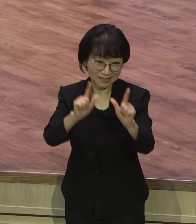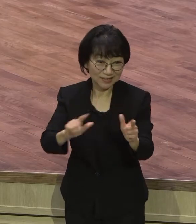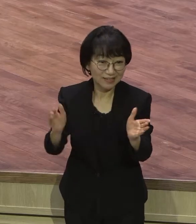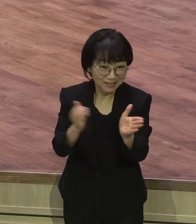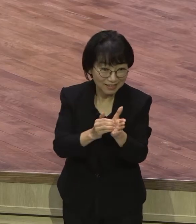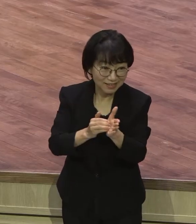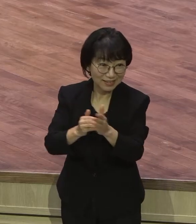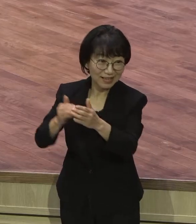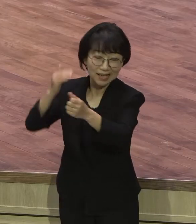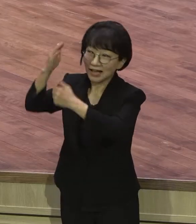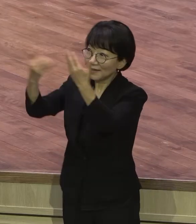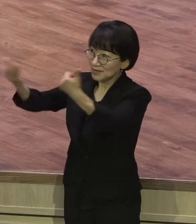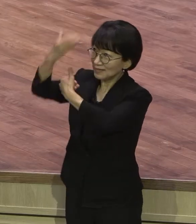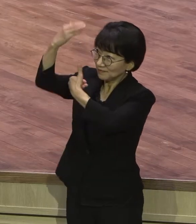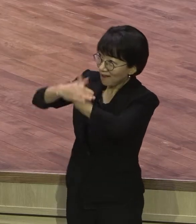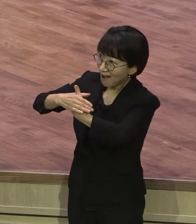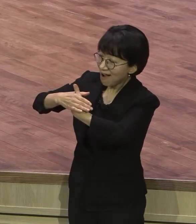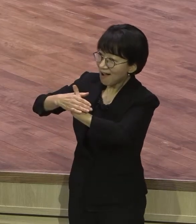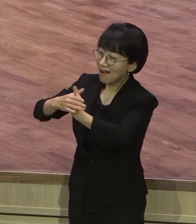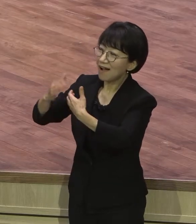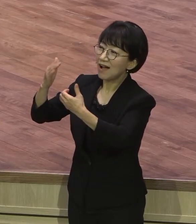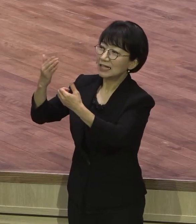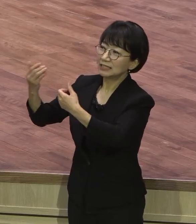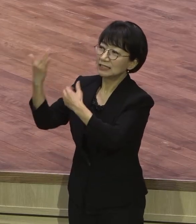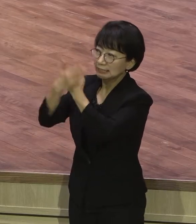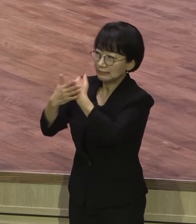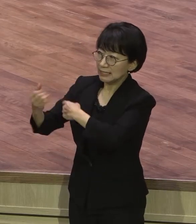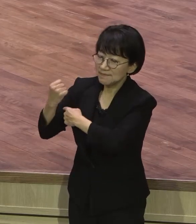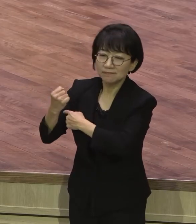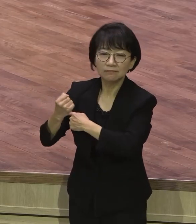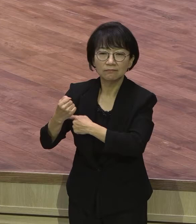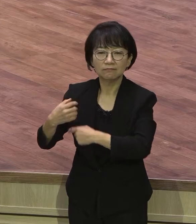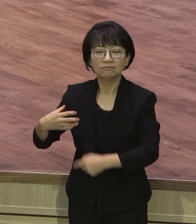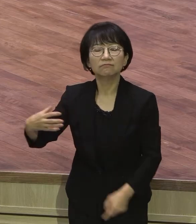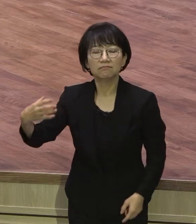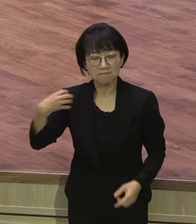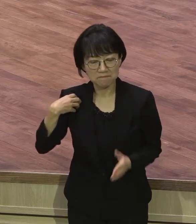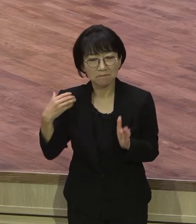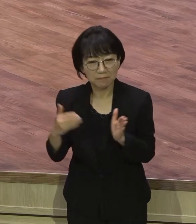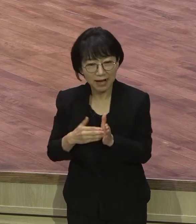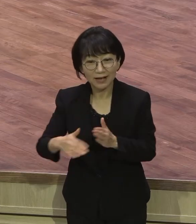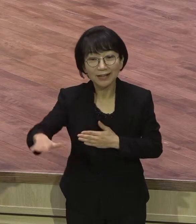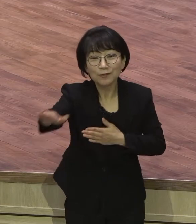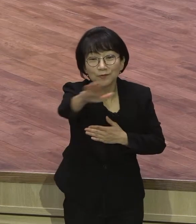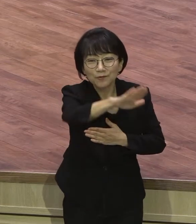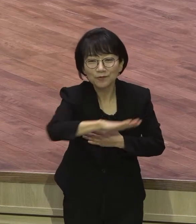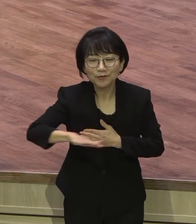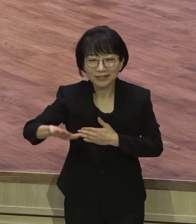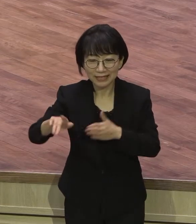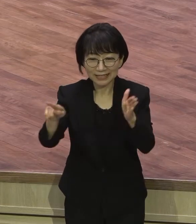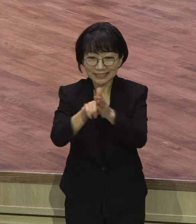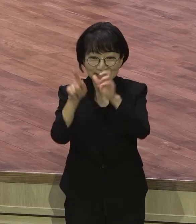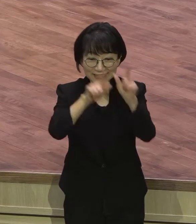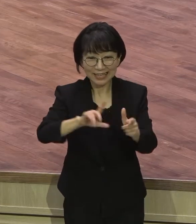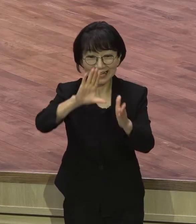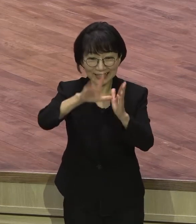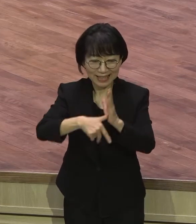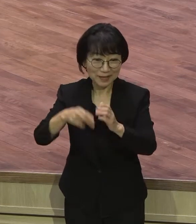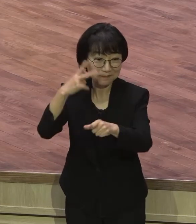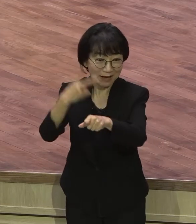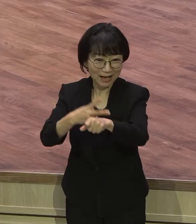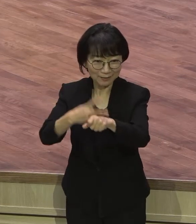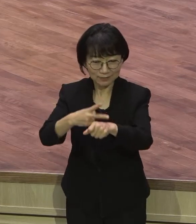사명도 은혜로 감당을 했어. 자, 우리 신앙생활 또 바울처럼 늘 은혜